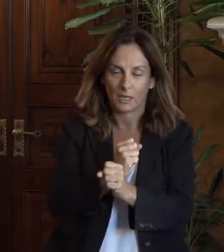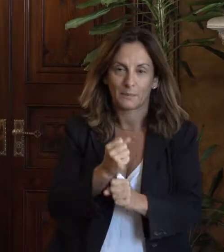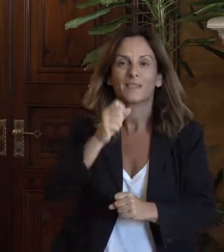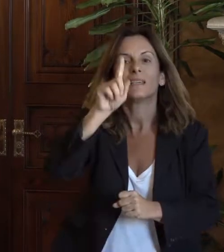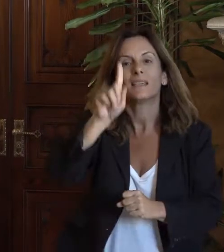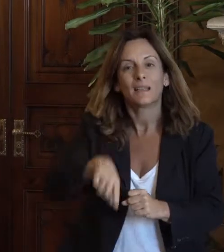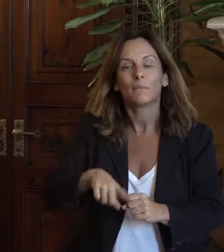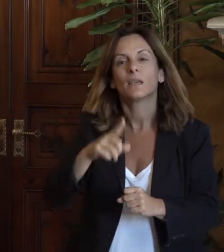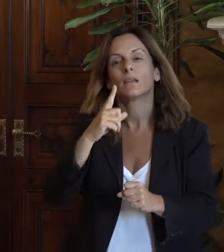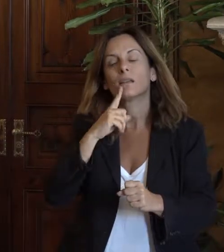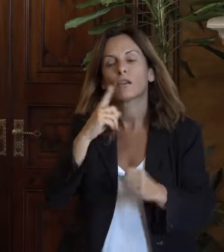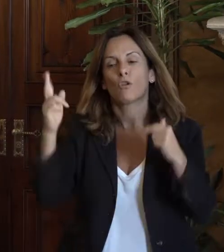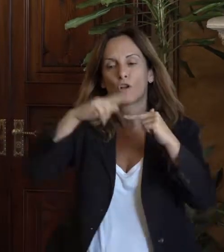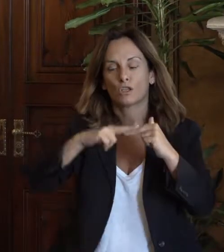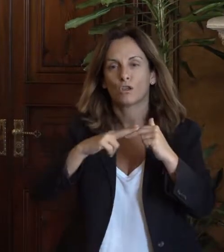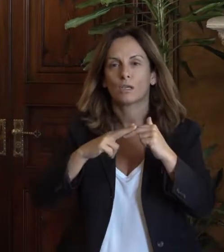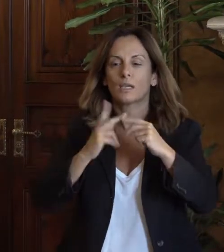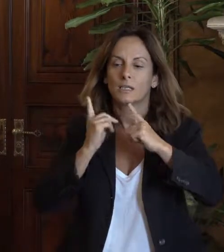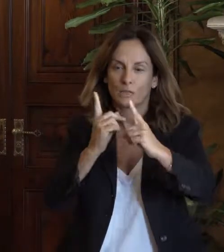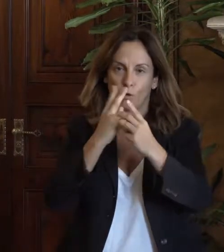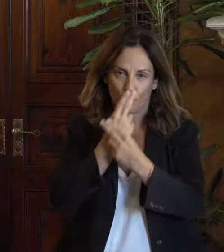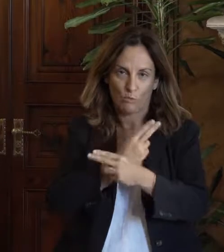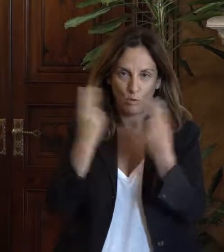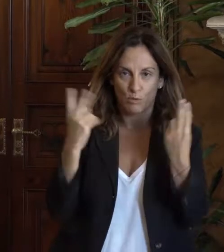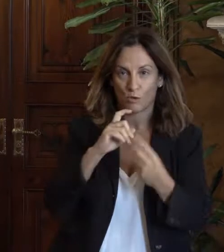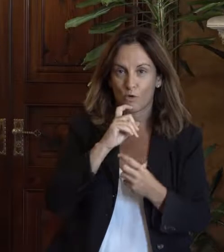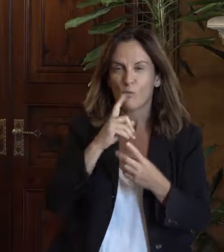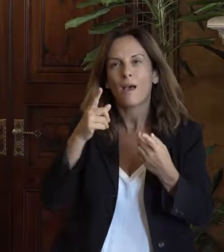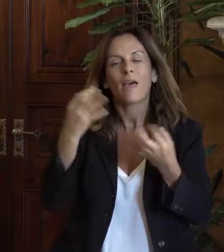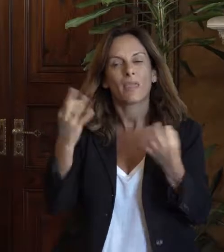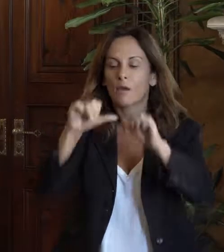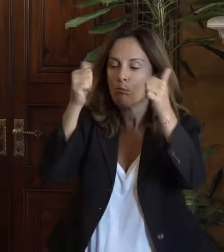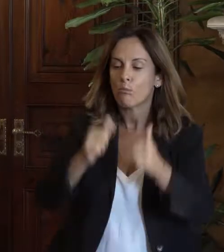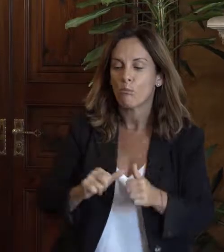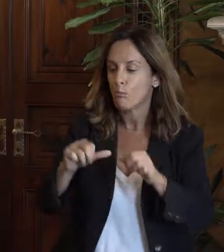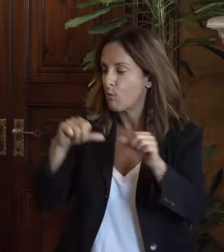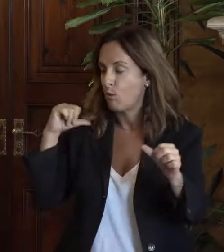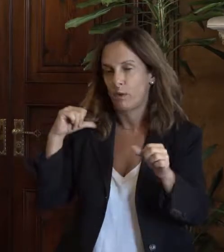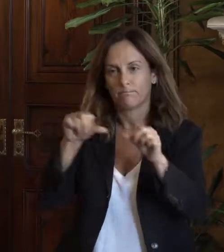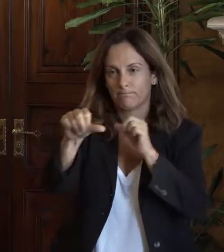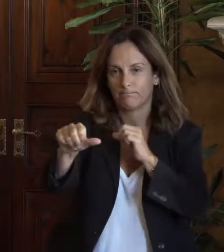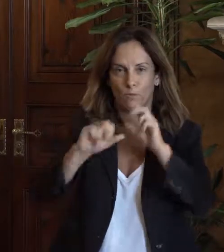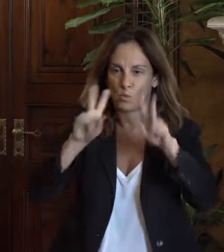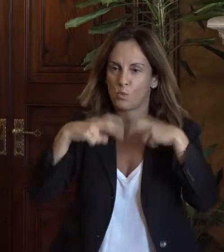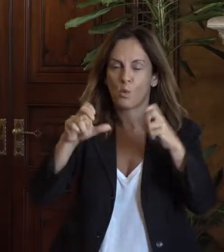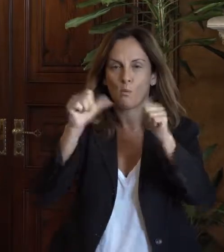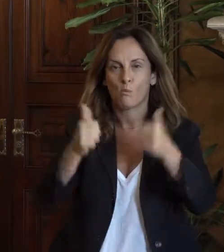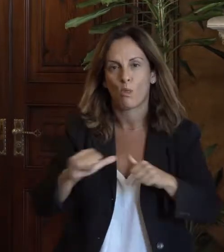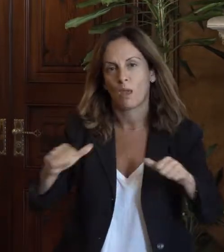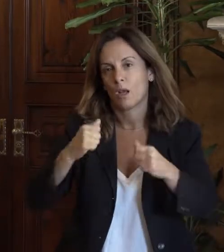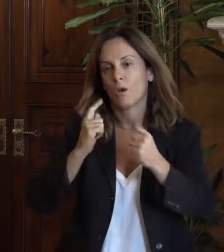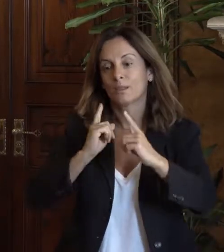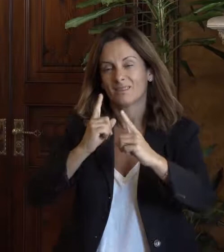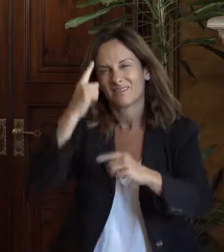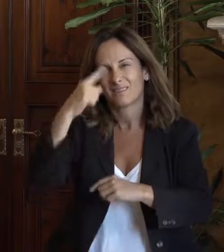connexió del transport públic, no? I tota l'aposta per transport públic, canviar el paradigma del model de mobilitat d'aquesta illa, que com bé sabeu